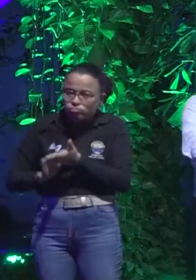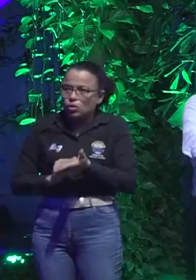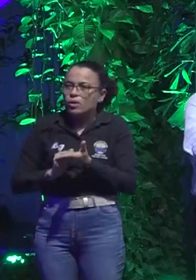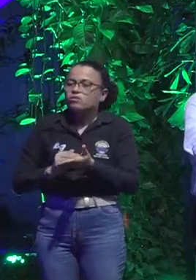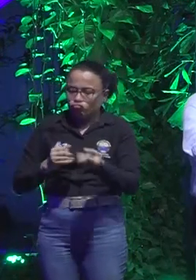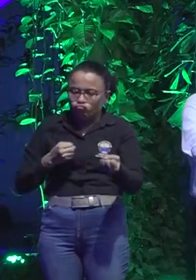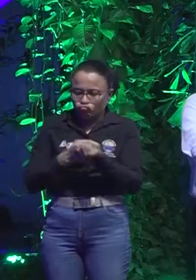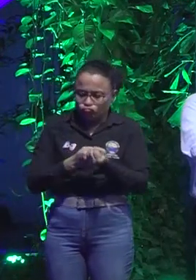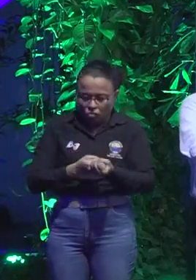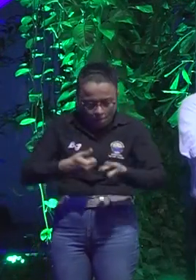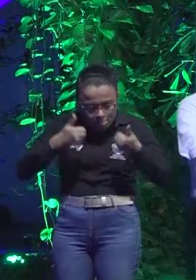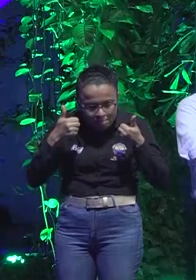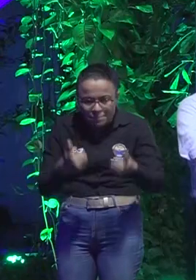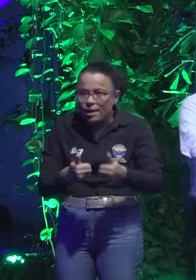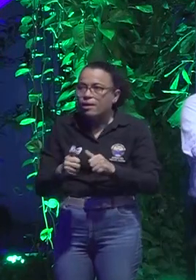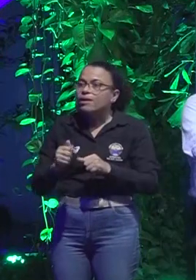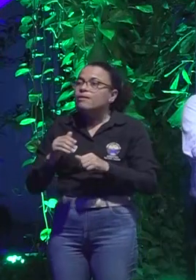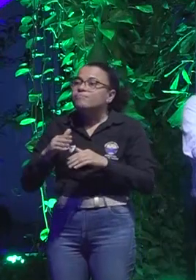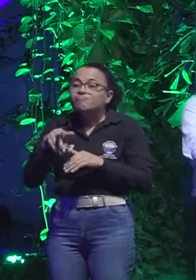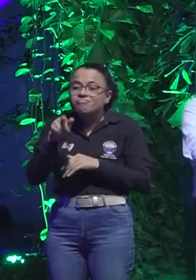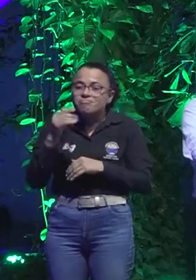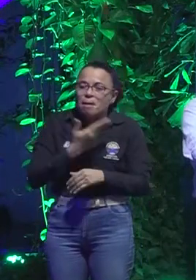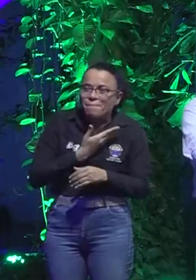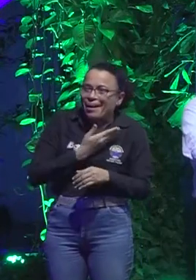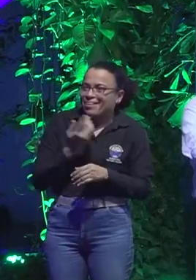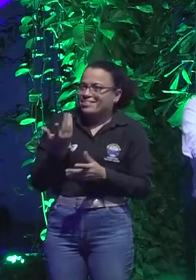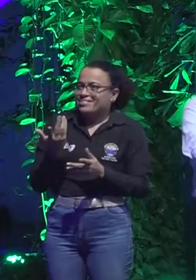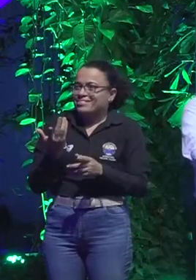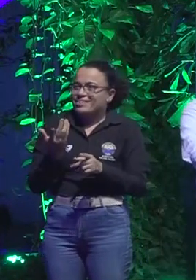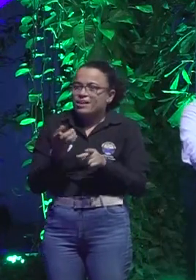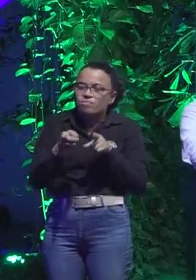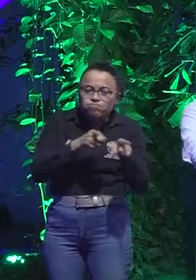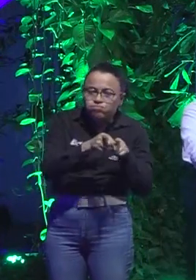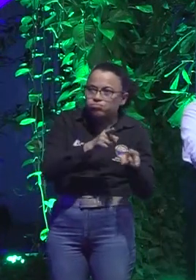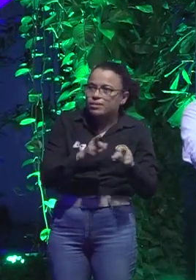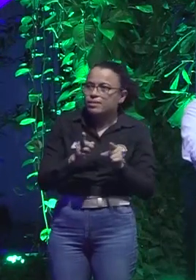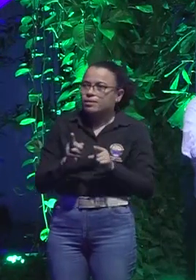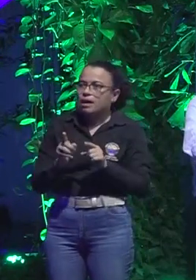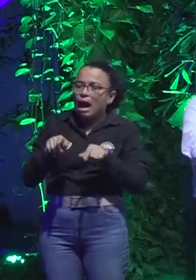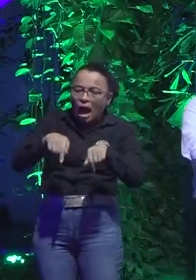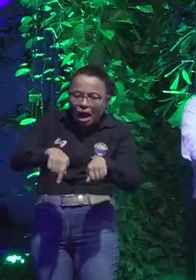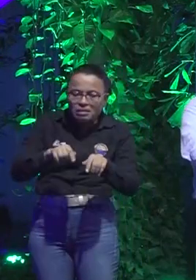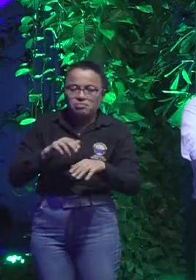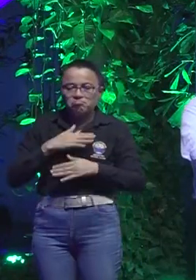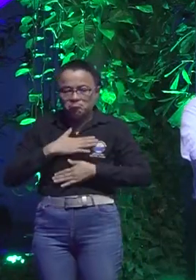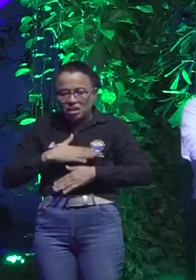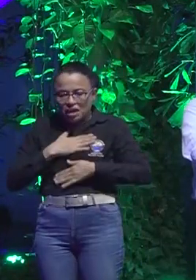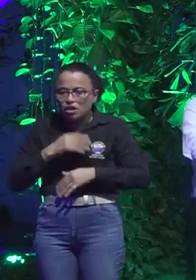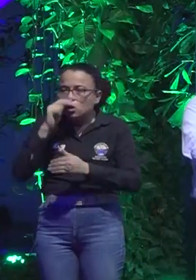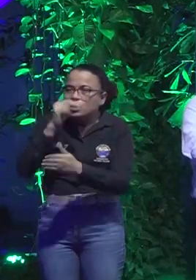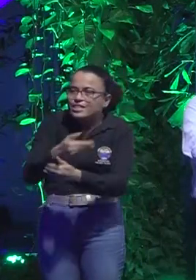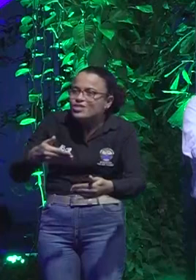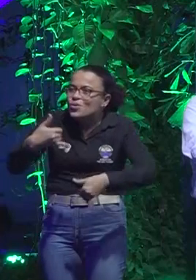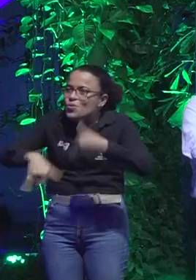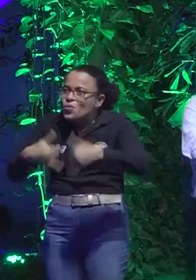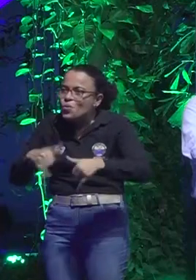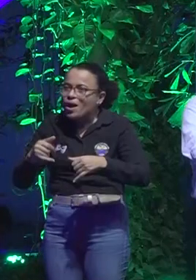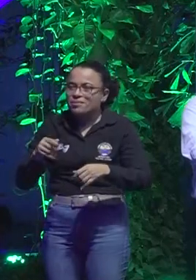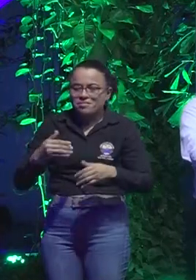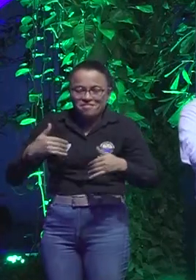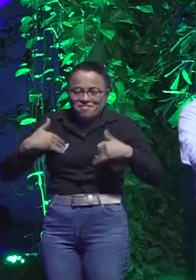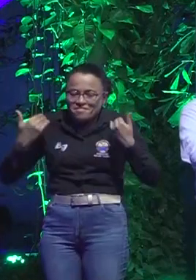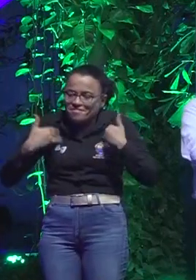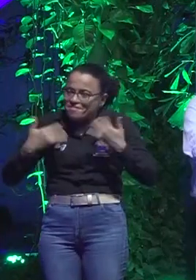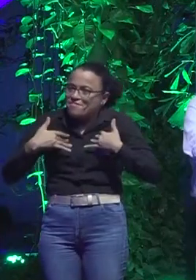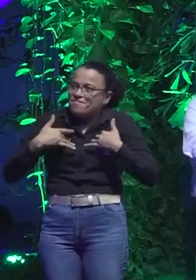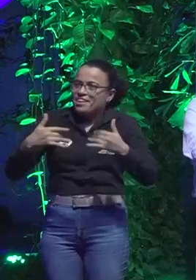de los niños y de las mamás haciendo, esperando en la salita de espera mientras los niños se desocupan y ellas ya salieron de clase